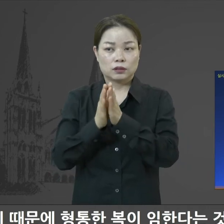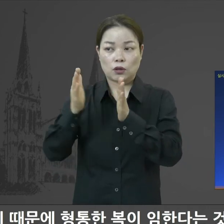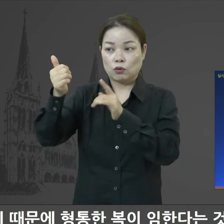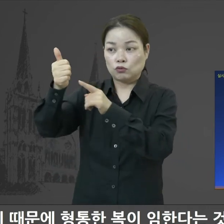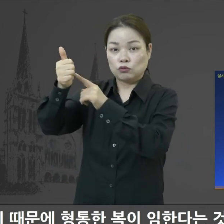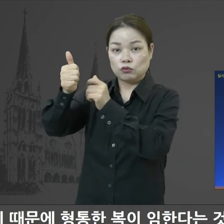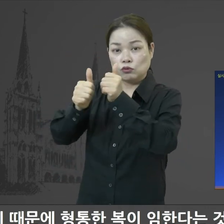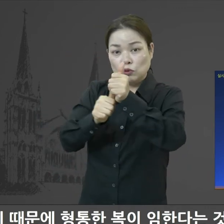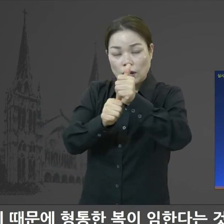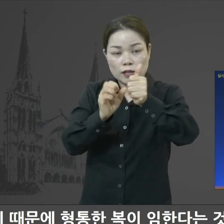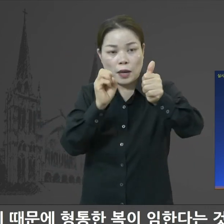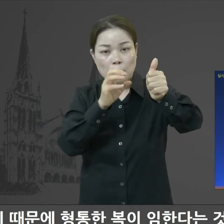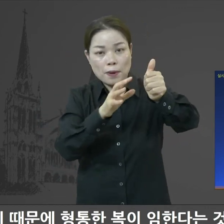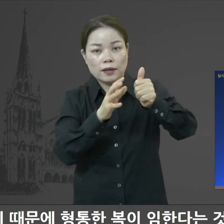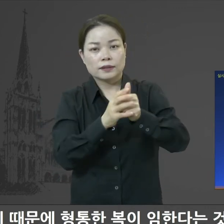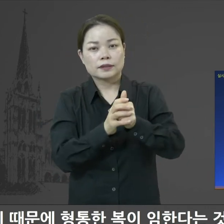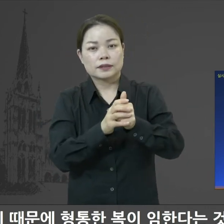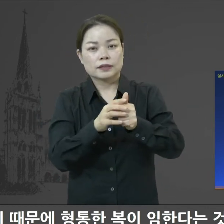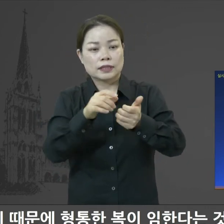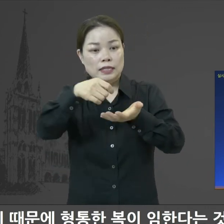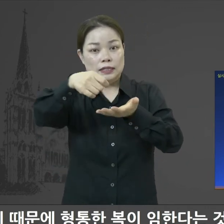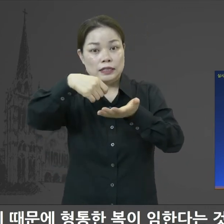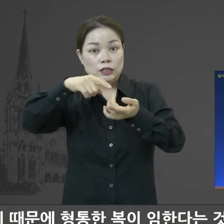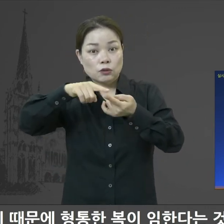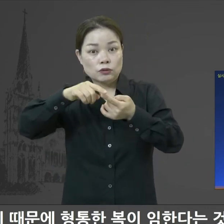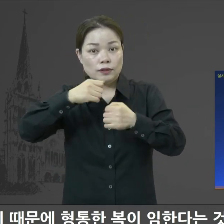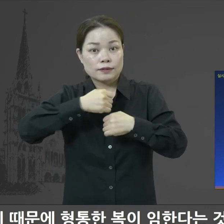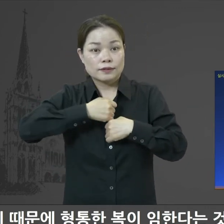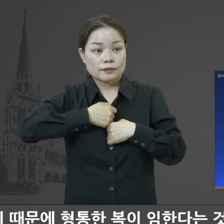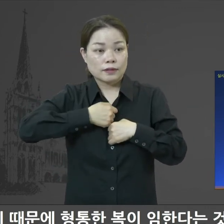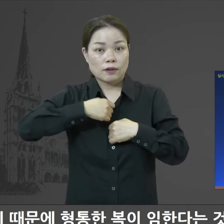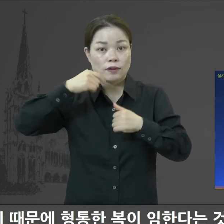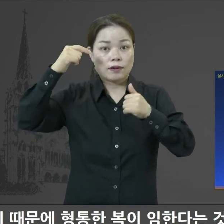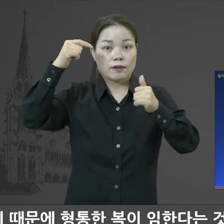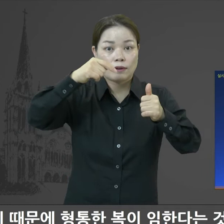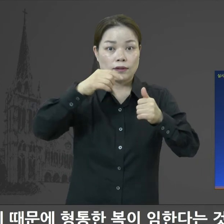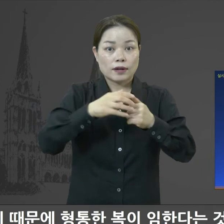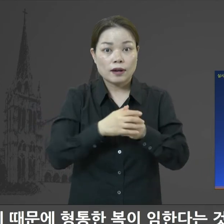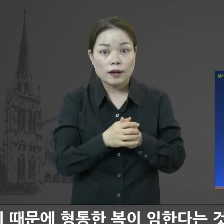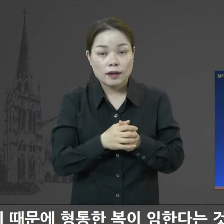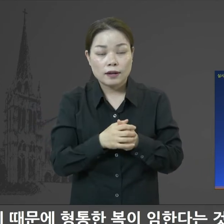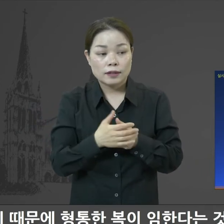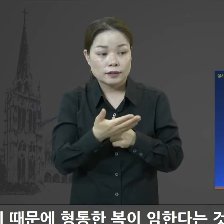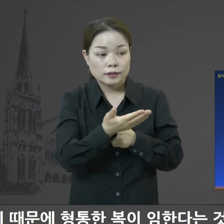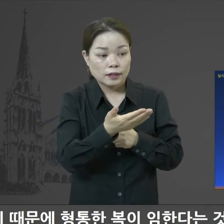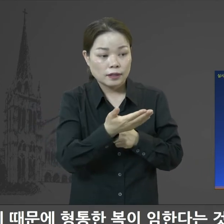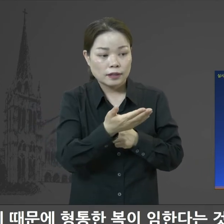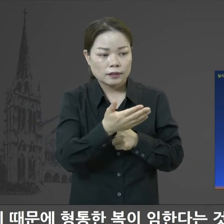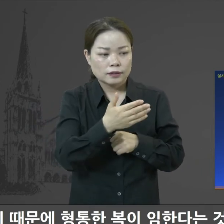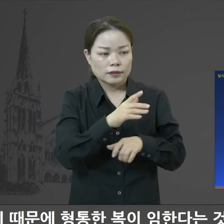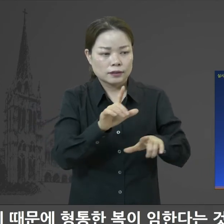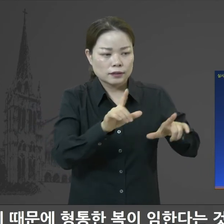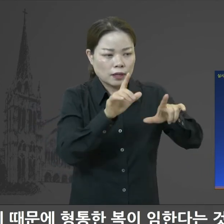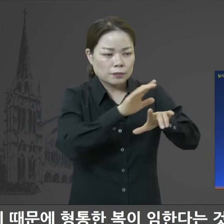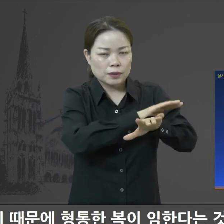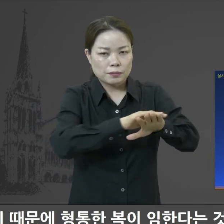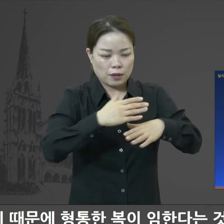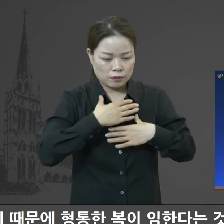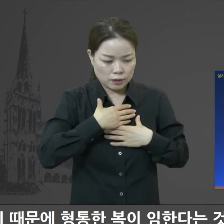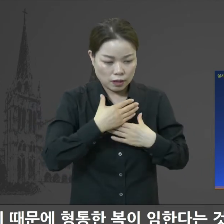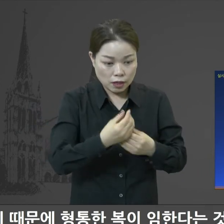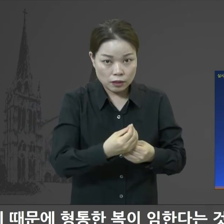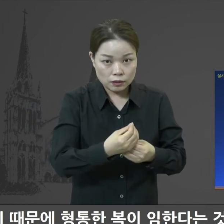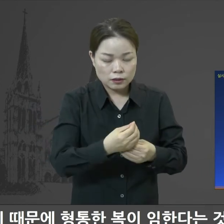말씀하시죠. 그 안에 기록된 대로 다 지켜 행하라. 그래야 하면 내 길이 평탄하게 될 것이며